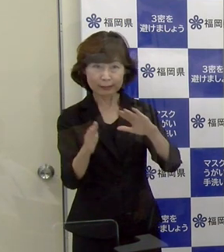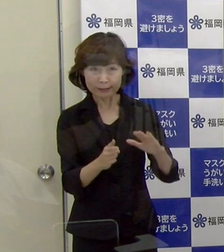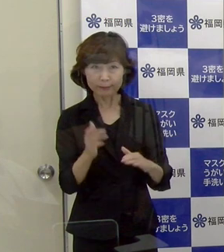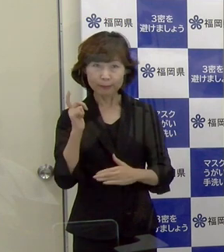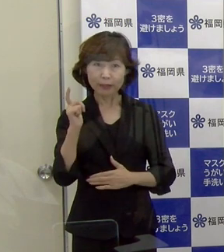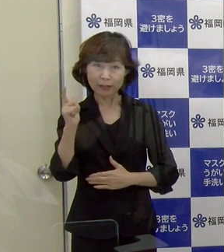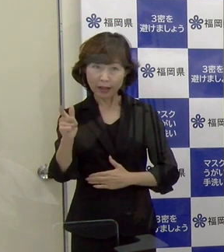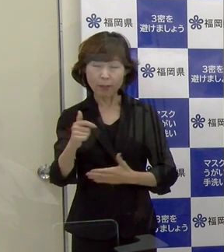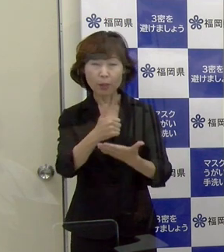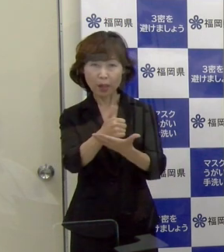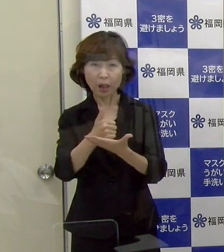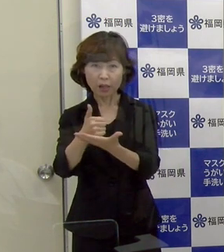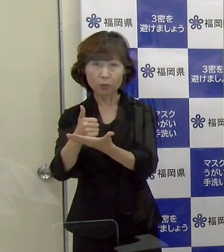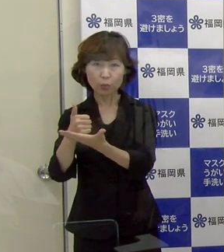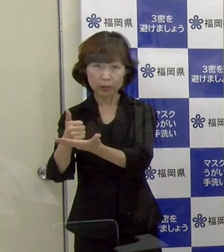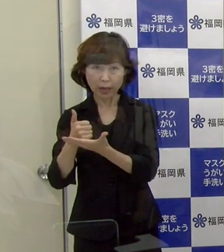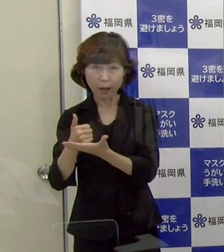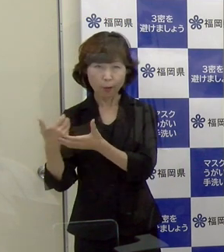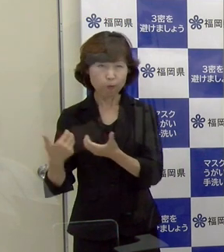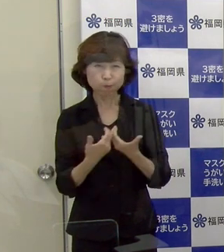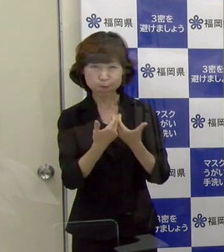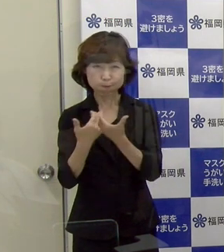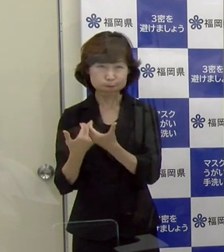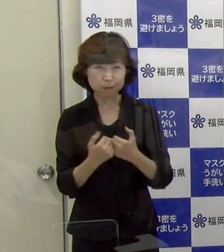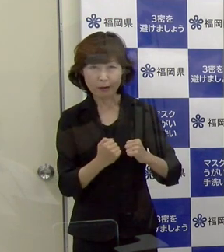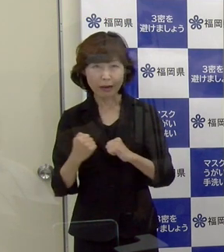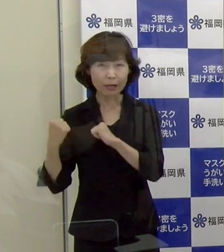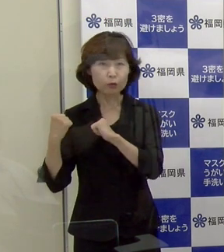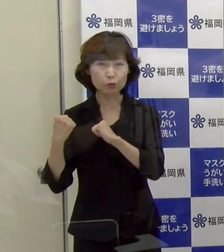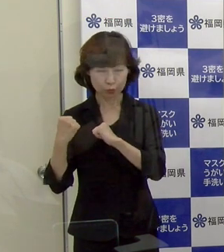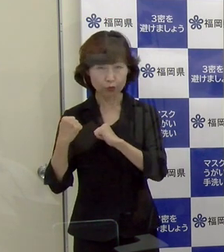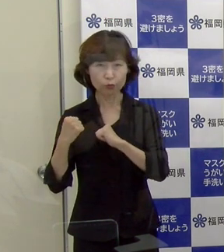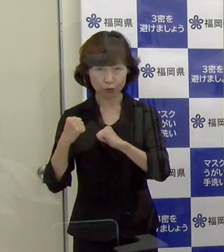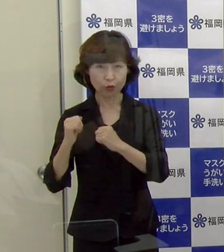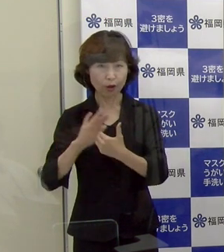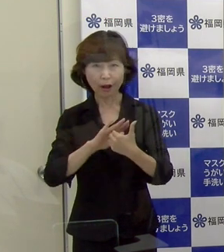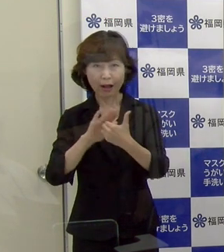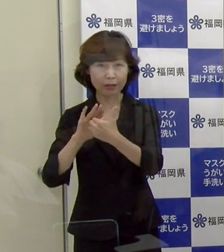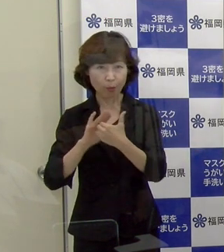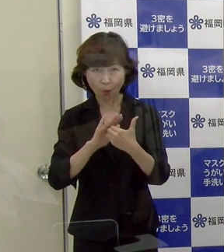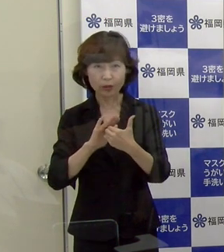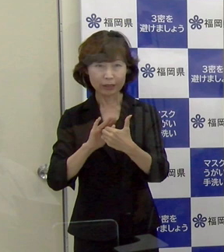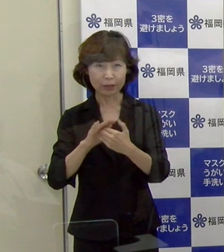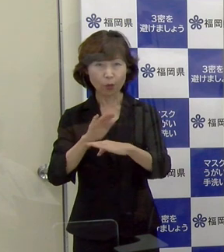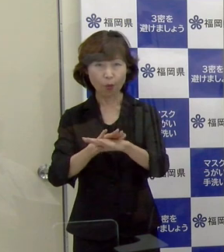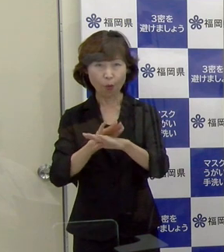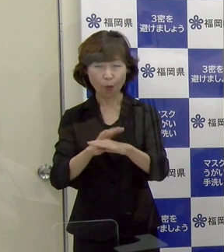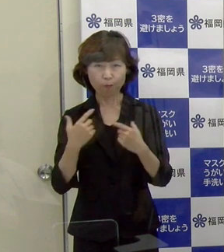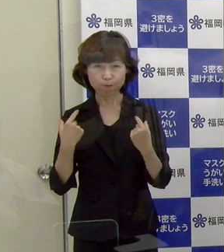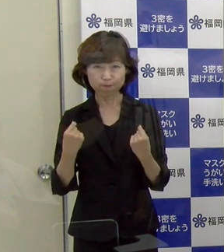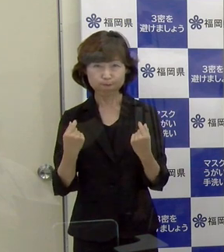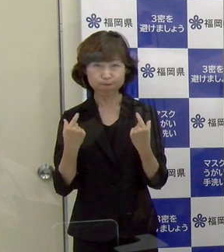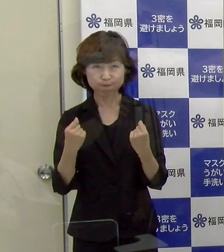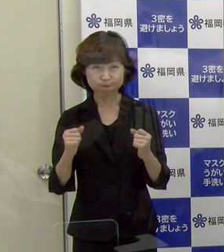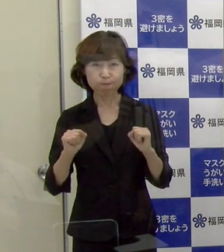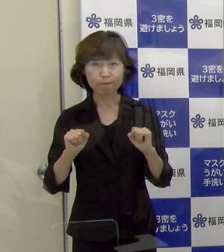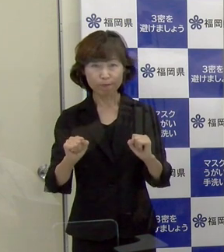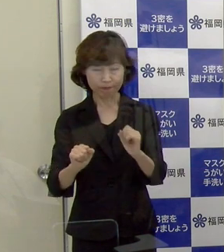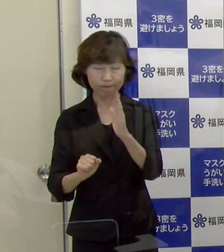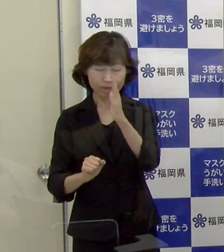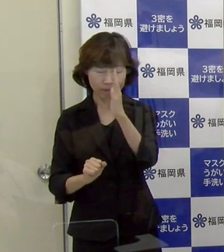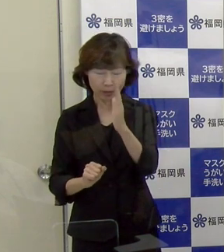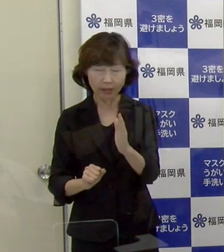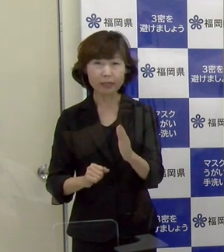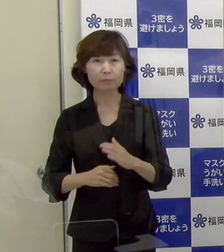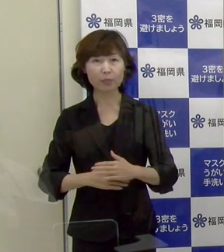者される方の密集を回避するなど感染防止対策を着実に実施していただきます